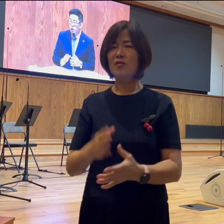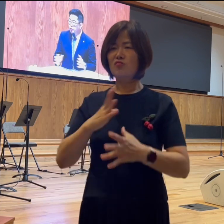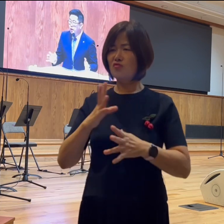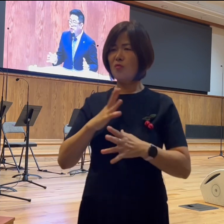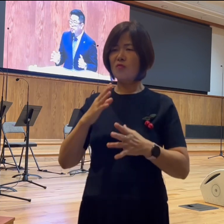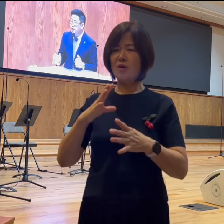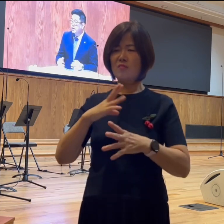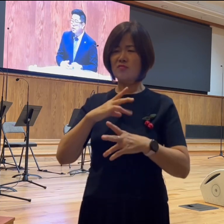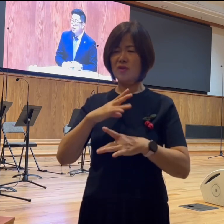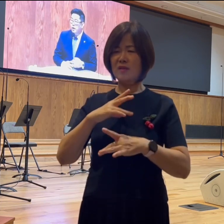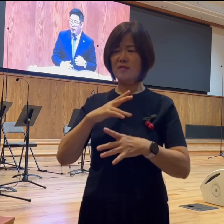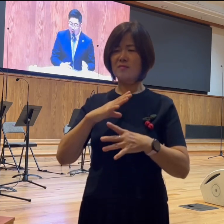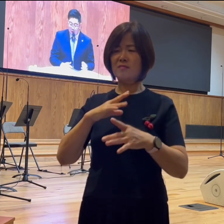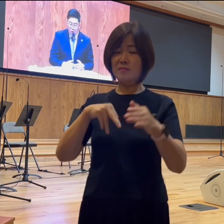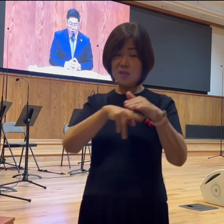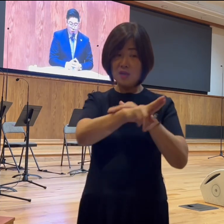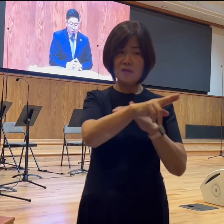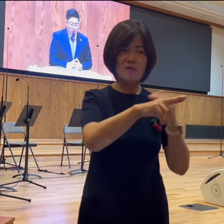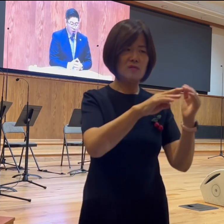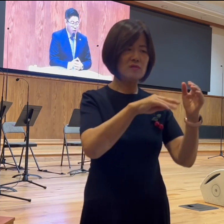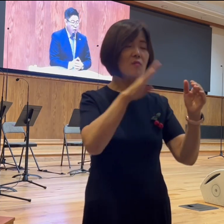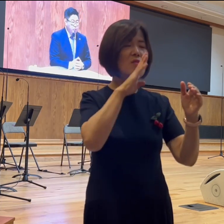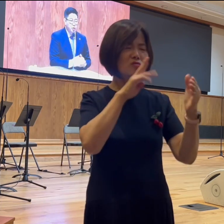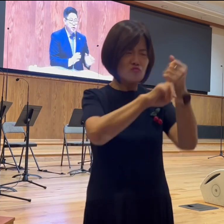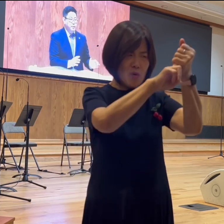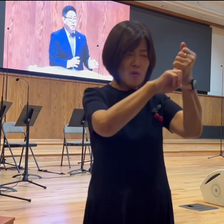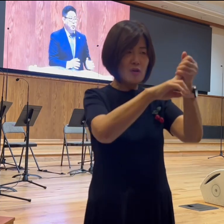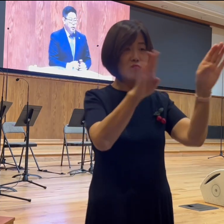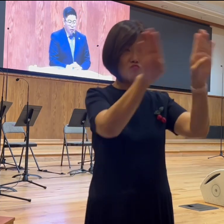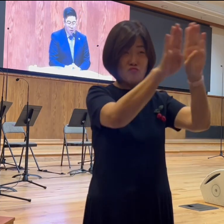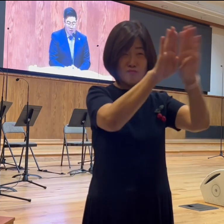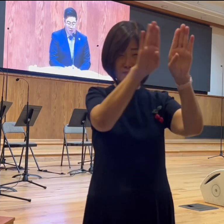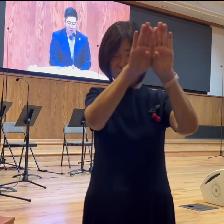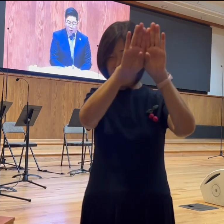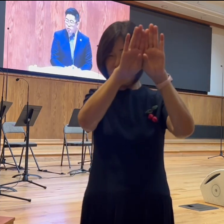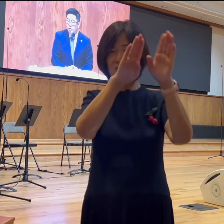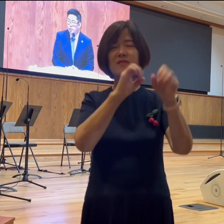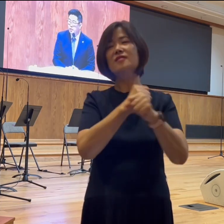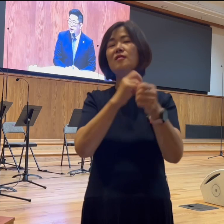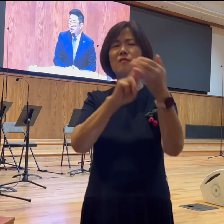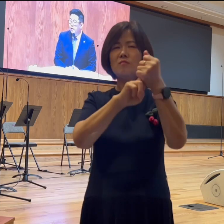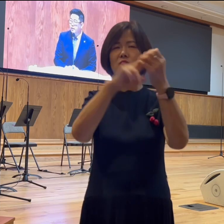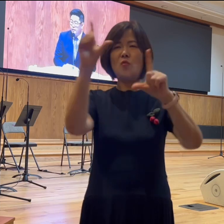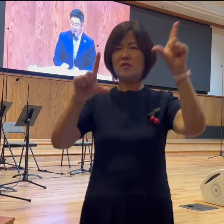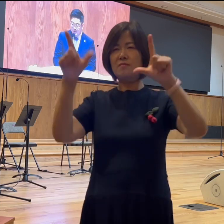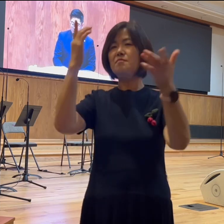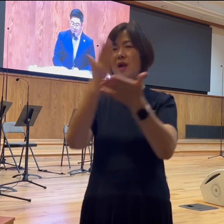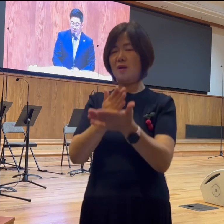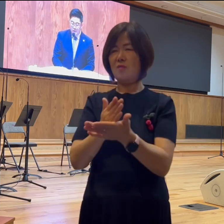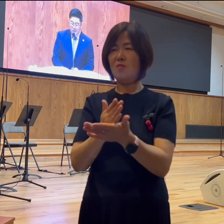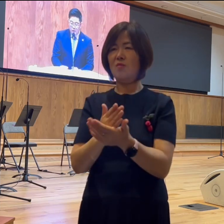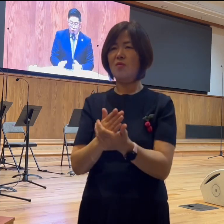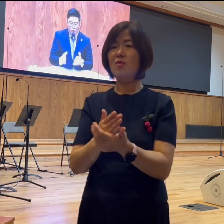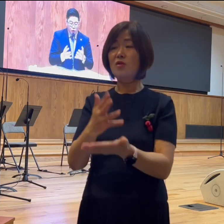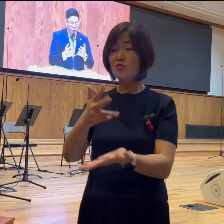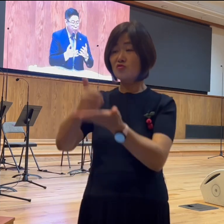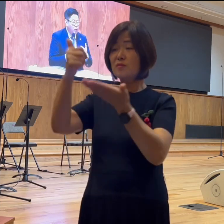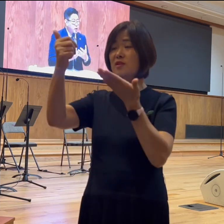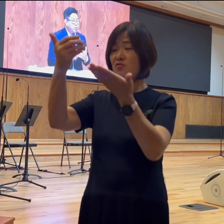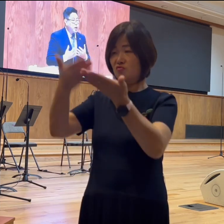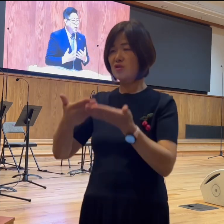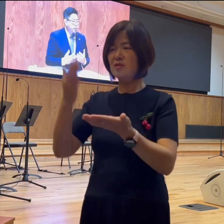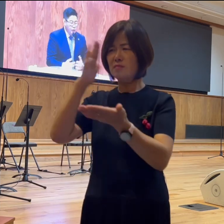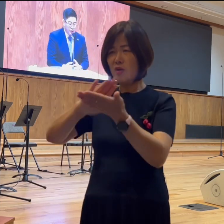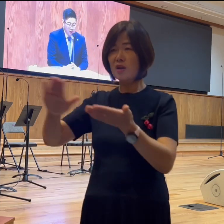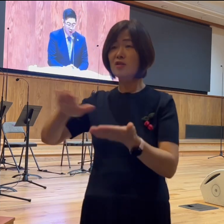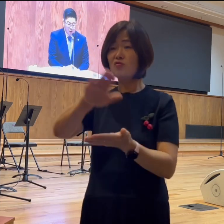두려움과 불안을 피해서 달아나고 숨어버리는, 문을 잠가버리는, 결국 그런 모습이 아니에요. 주님 주시는 평안이